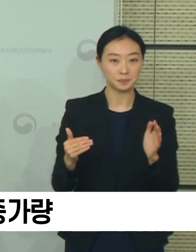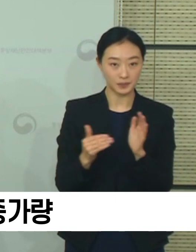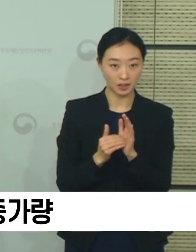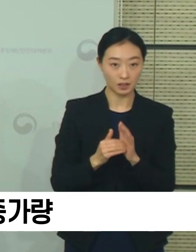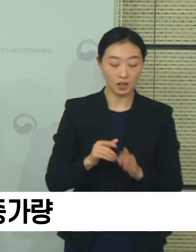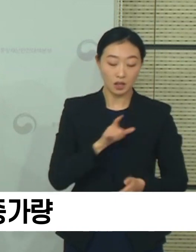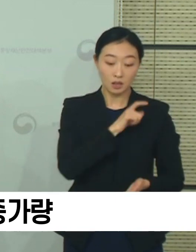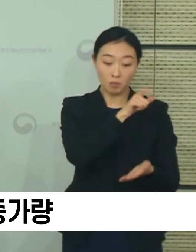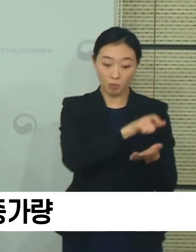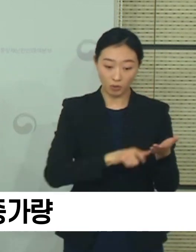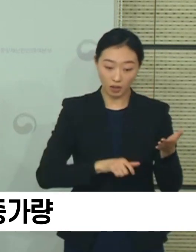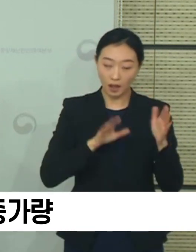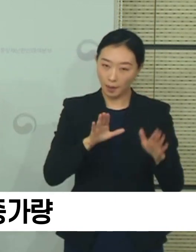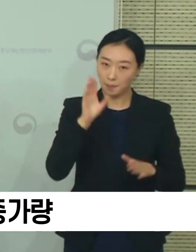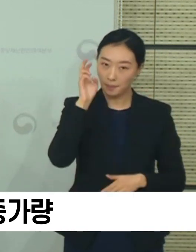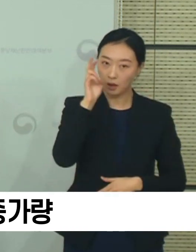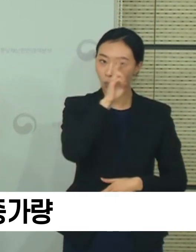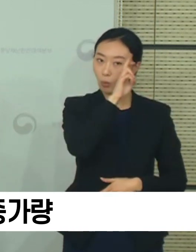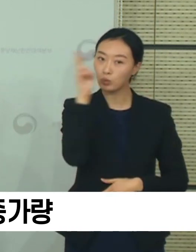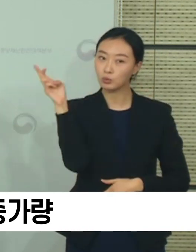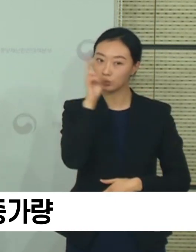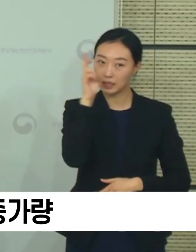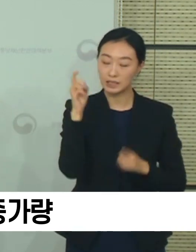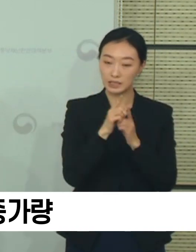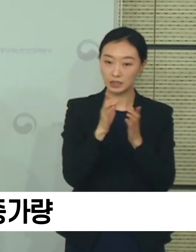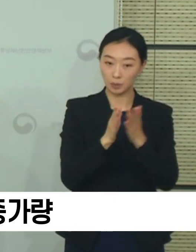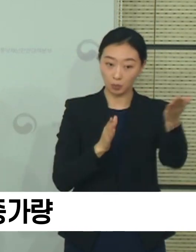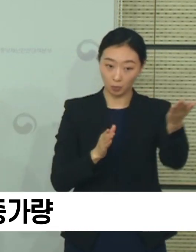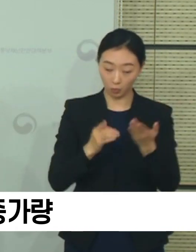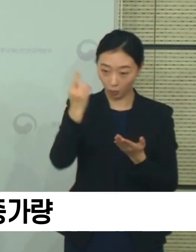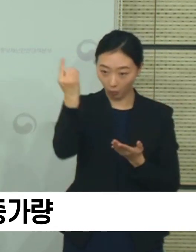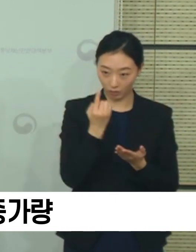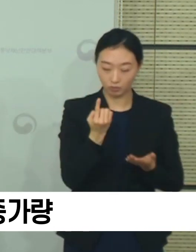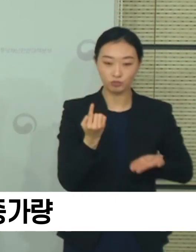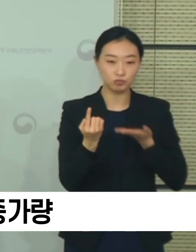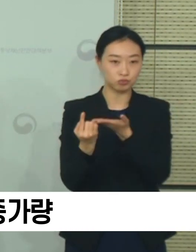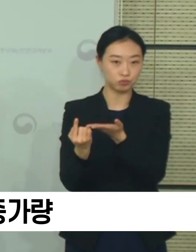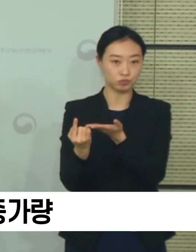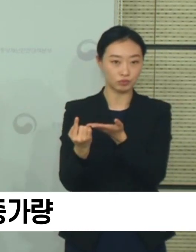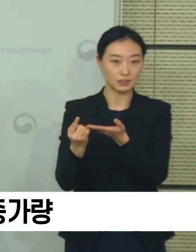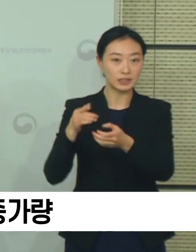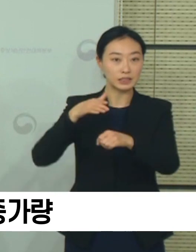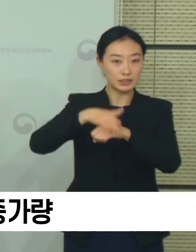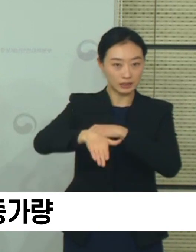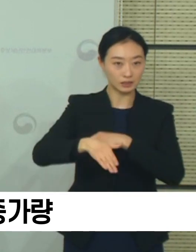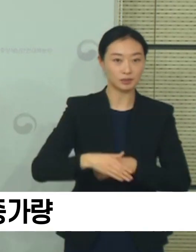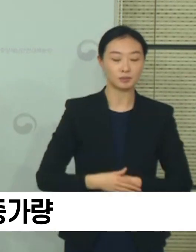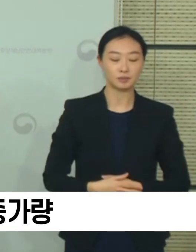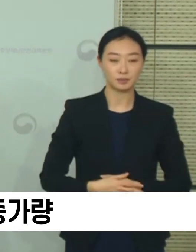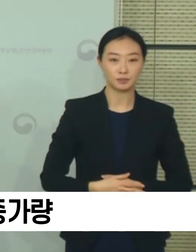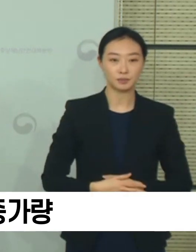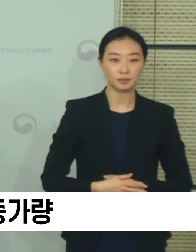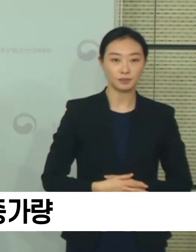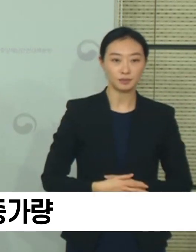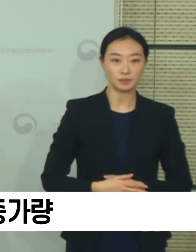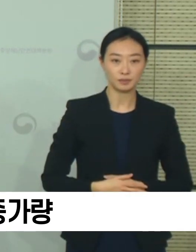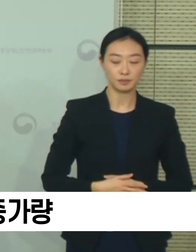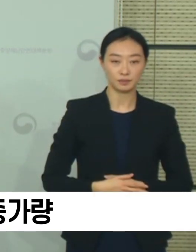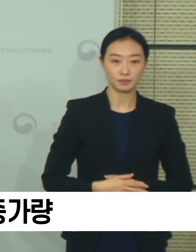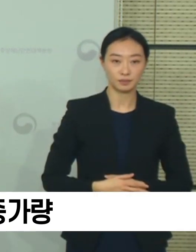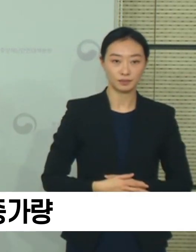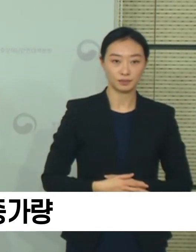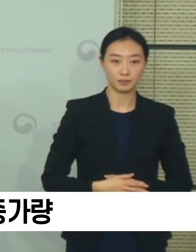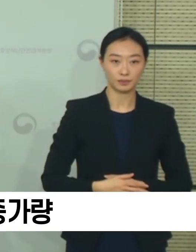명단을 저희가 아마 오늘 오후에 직접 와서 수령할 수 있도록 이렇게 조치를 할 예정입니다. 그렇게 되면